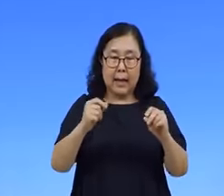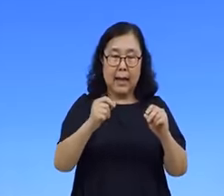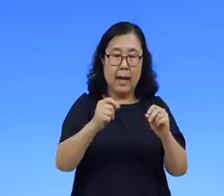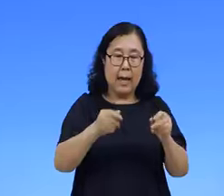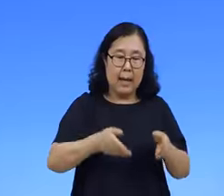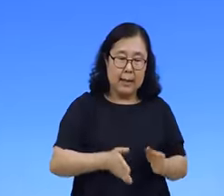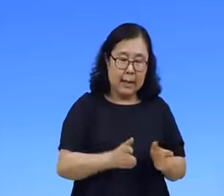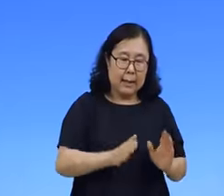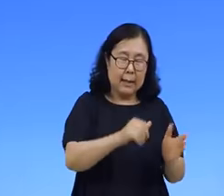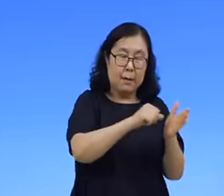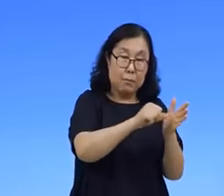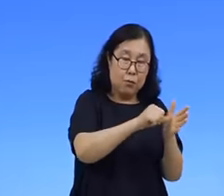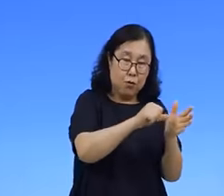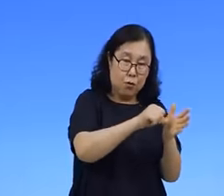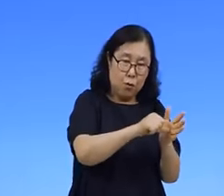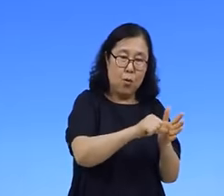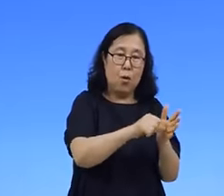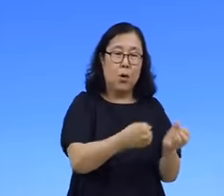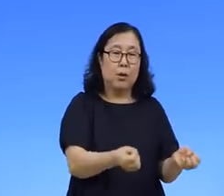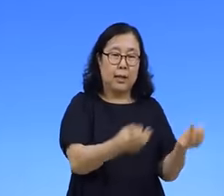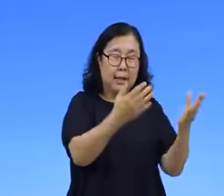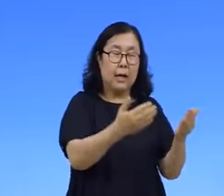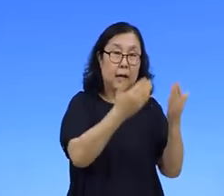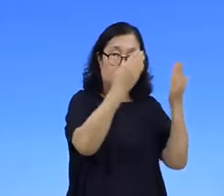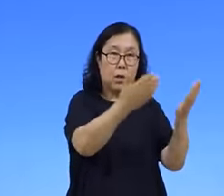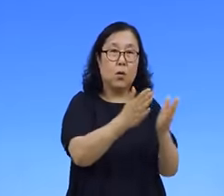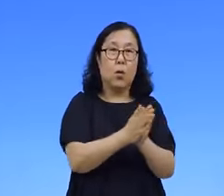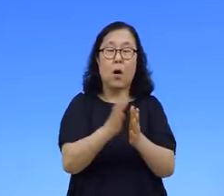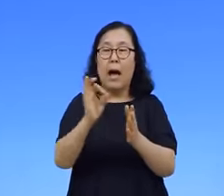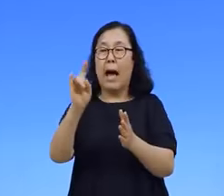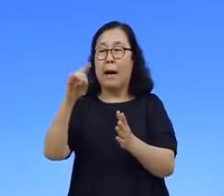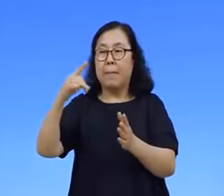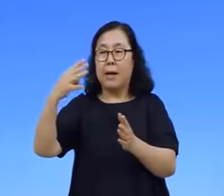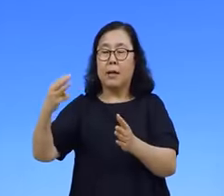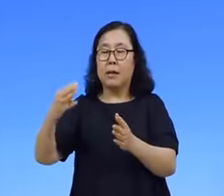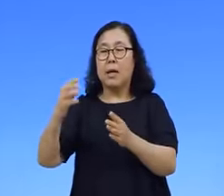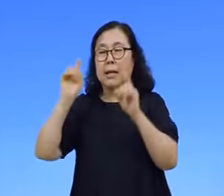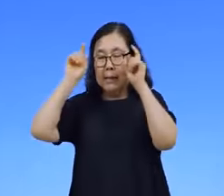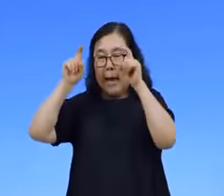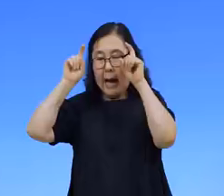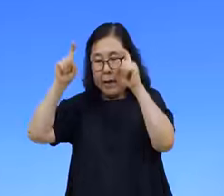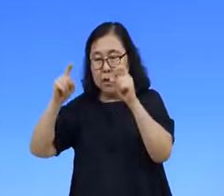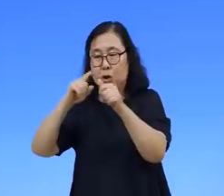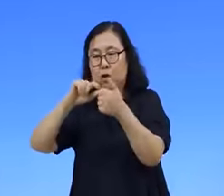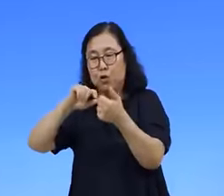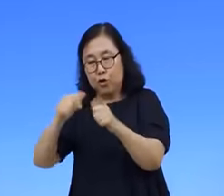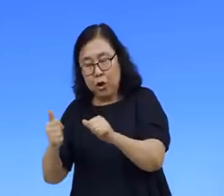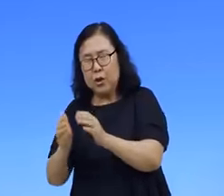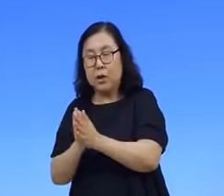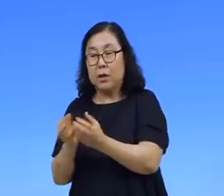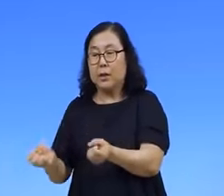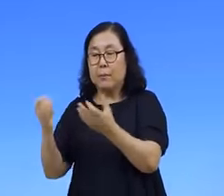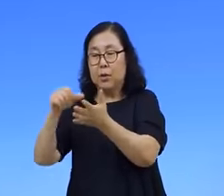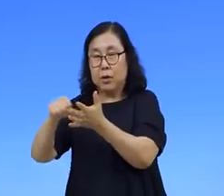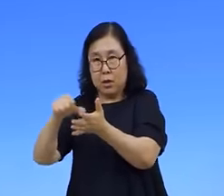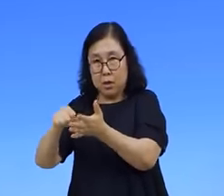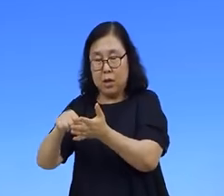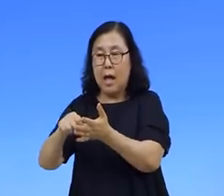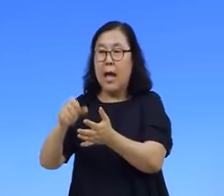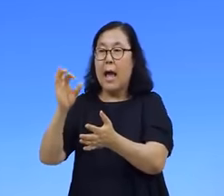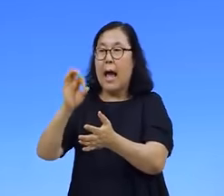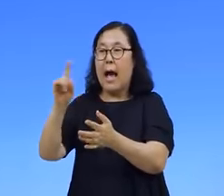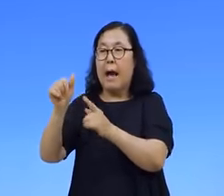여호와께 드렸고 아벨은 자기도 양의 첫 새끼와 그 기름으로 드렸더니 여호와께서 아벨과 그의 제물을